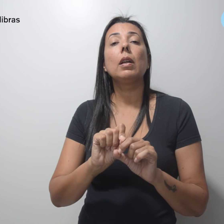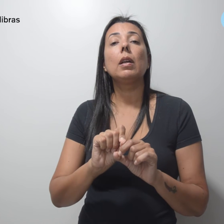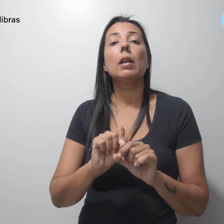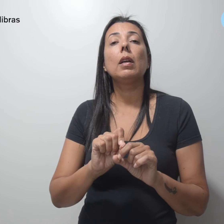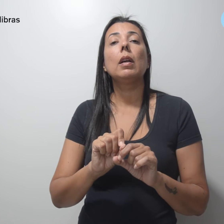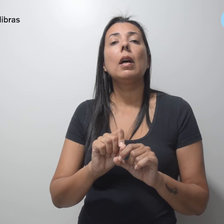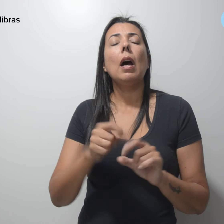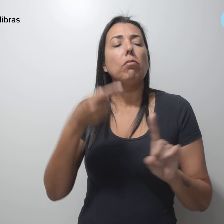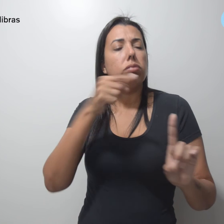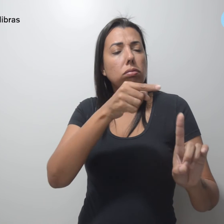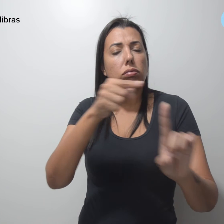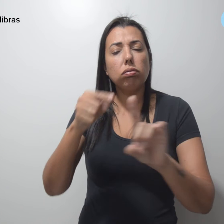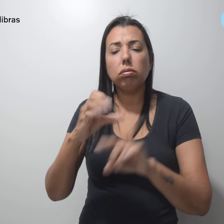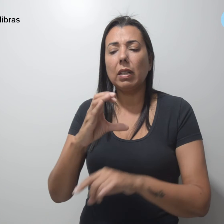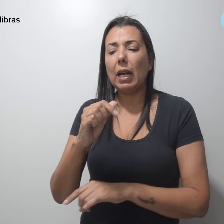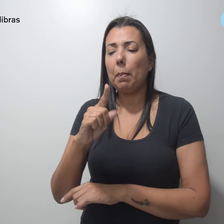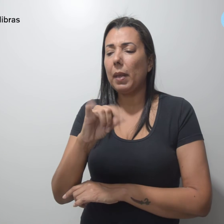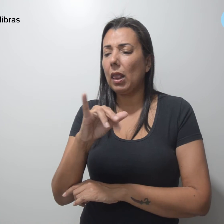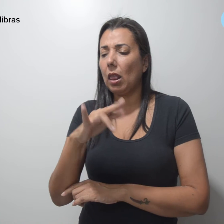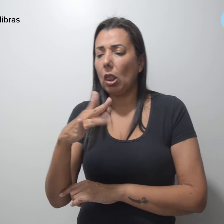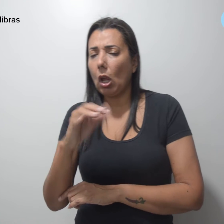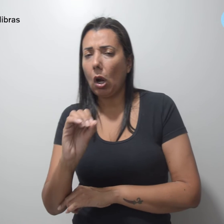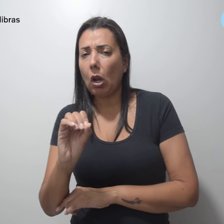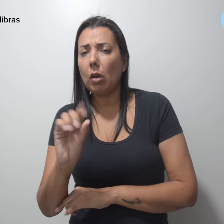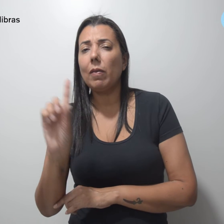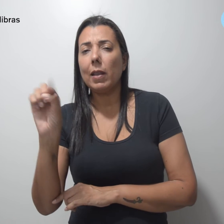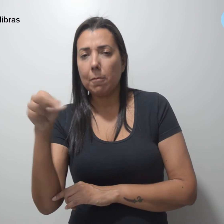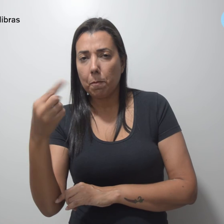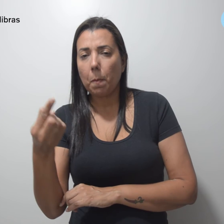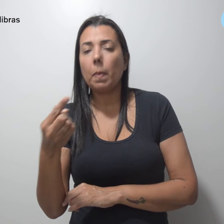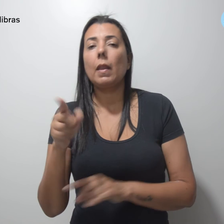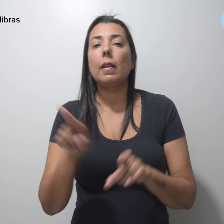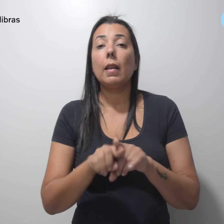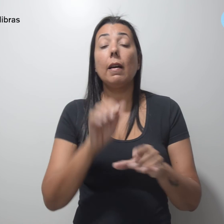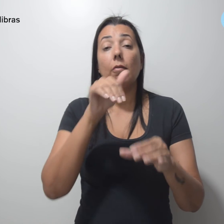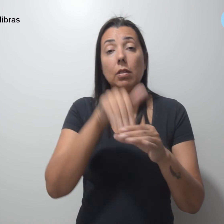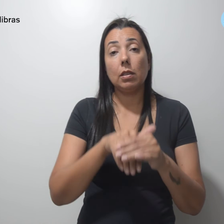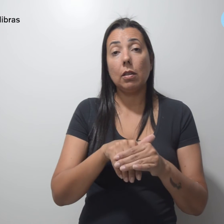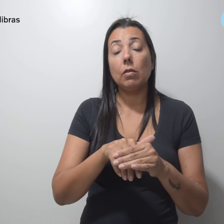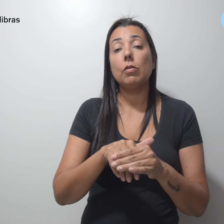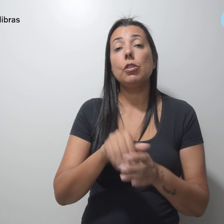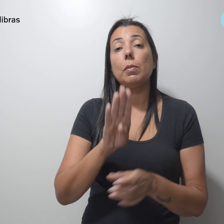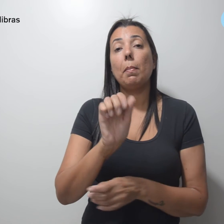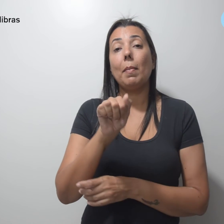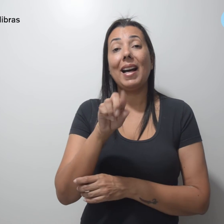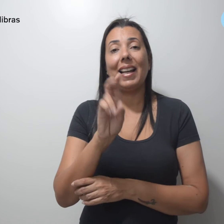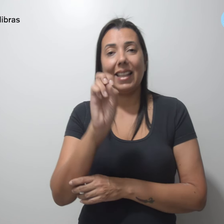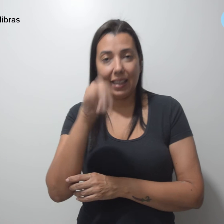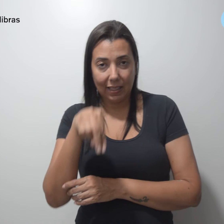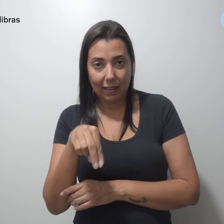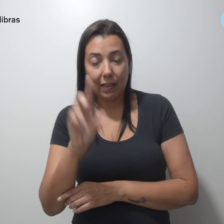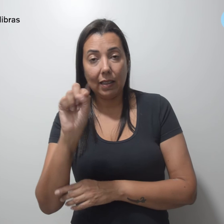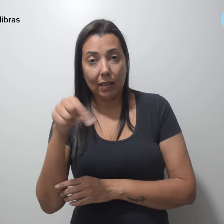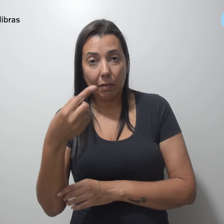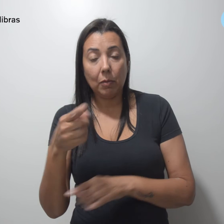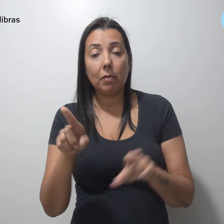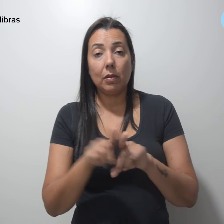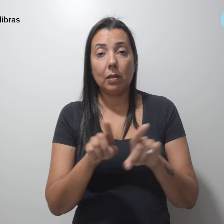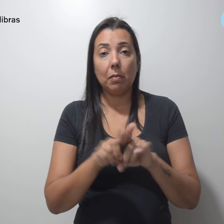Capitólio, após a eleição de Joe Biden, e uma semana depois da posse do presidente eleito